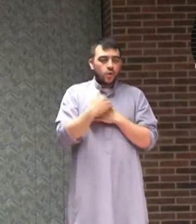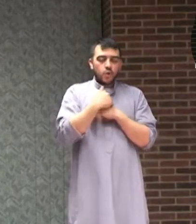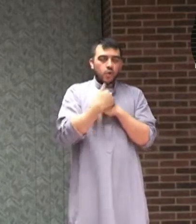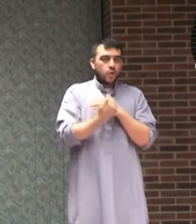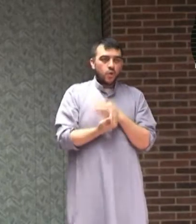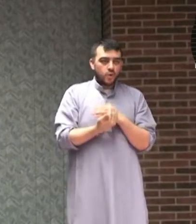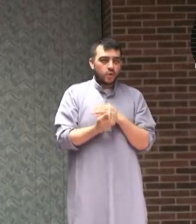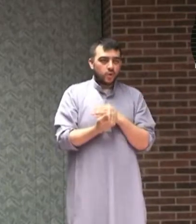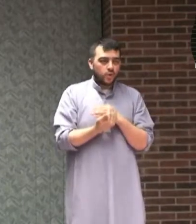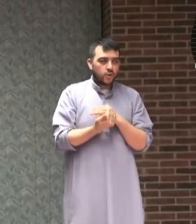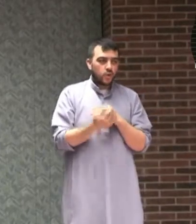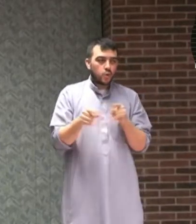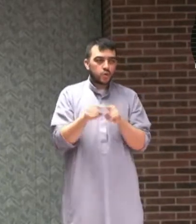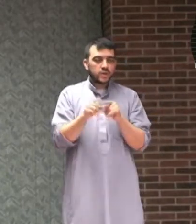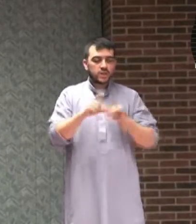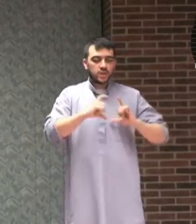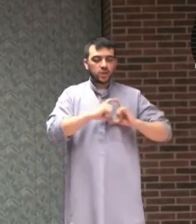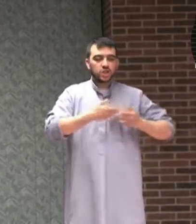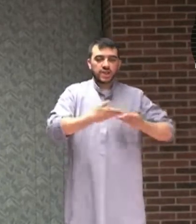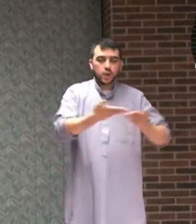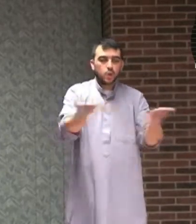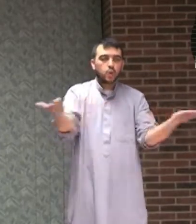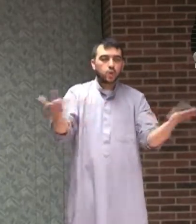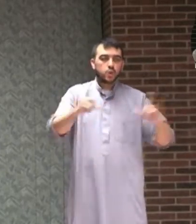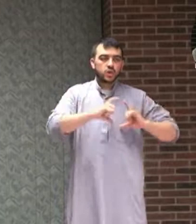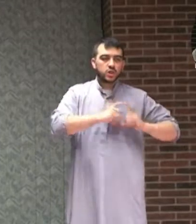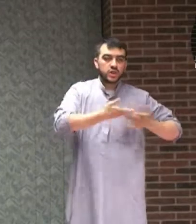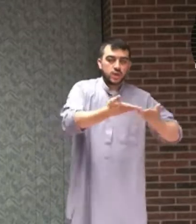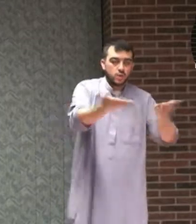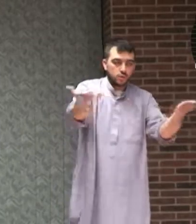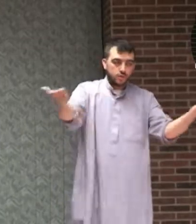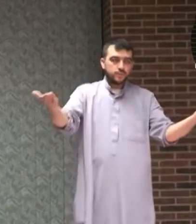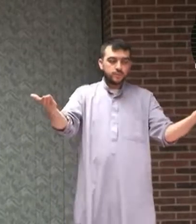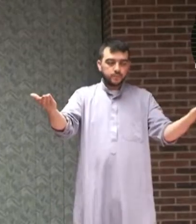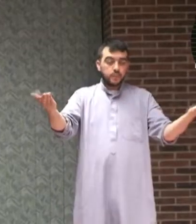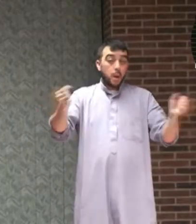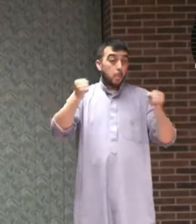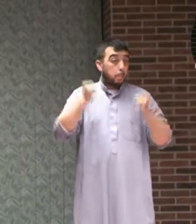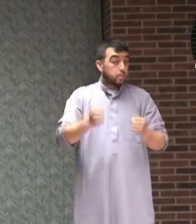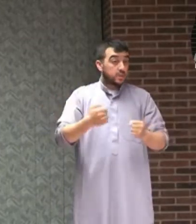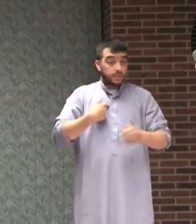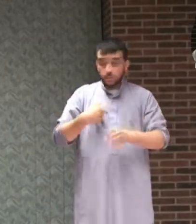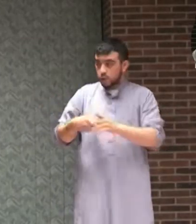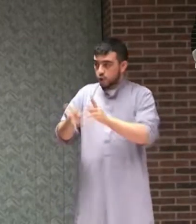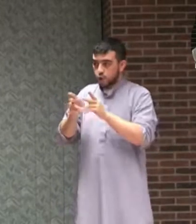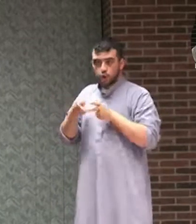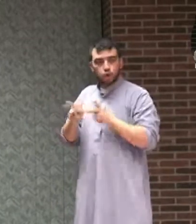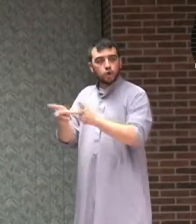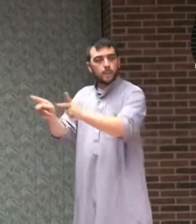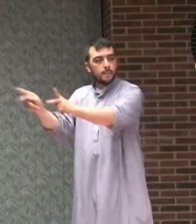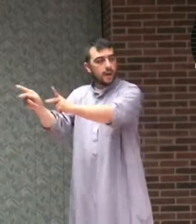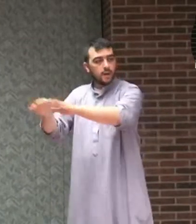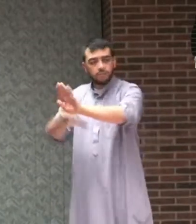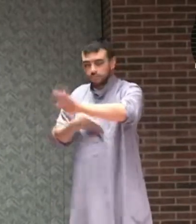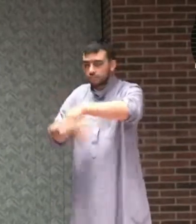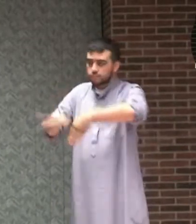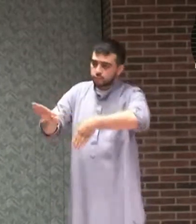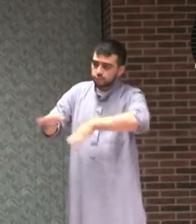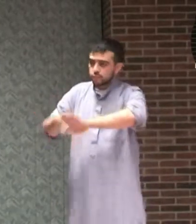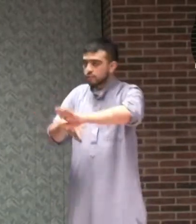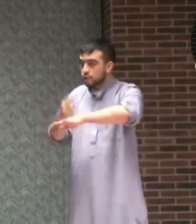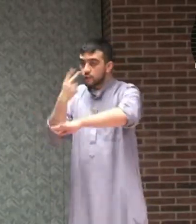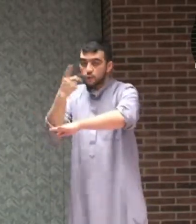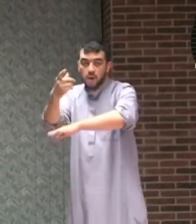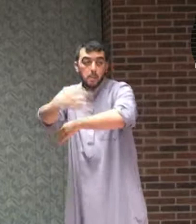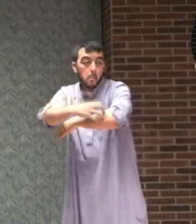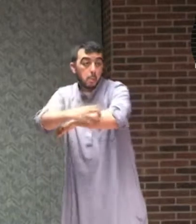et également généreux. Et vous savez que le long du chemin, surtout à l'époque, vous pouviez rencontrer beaucoup de pauvres sur le chemin. C'était